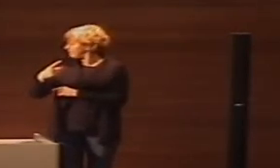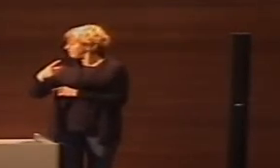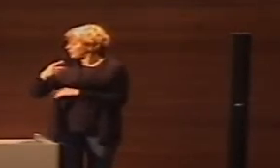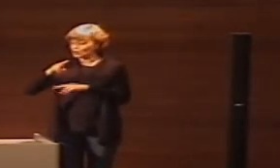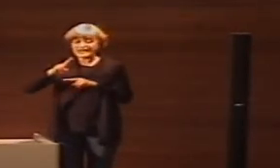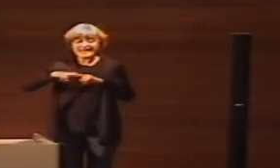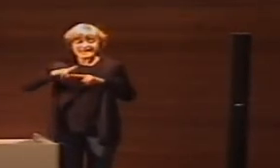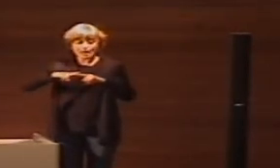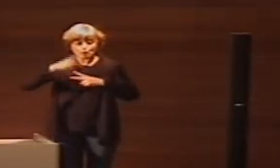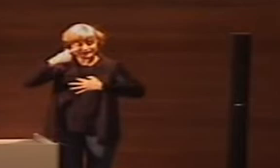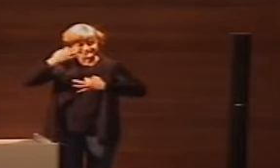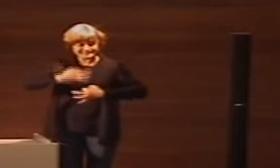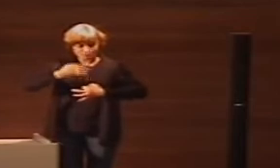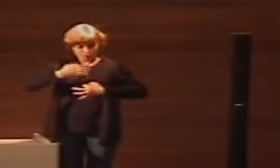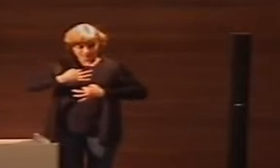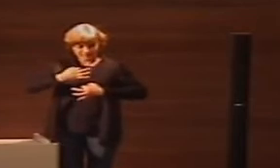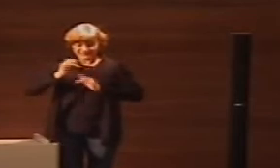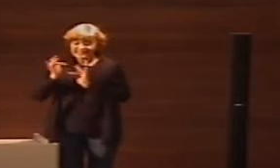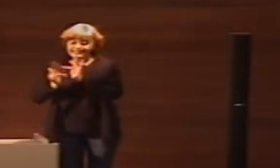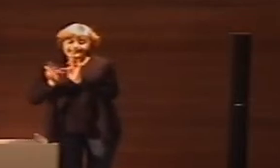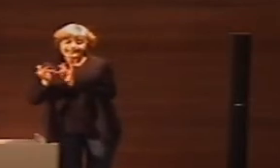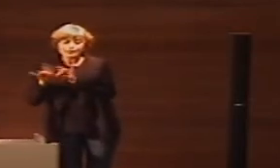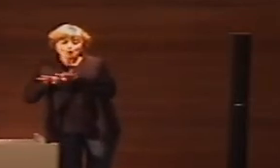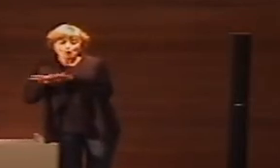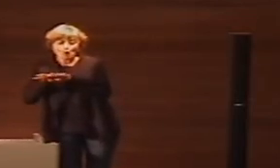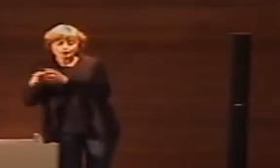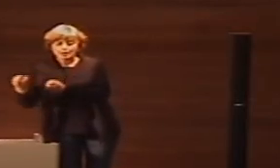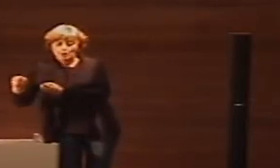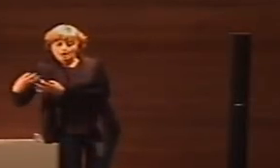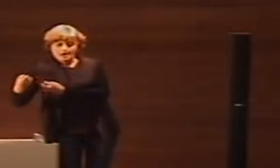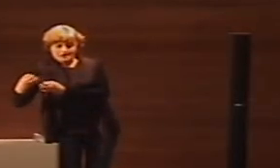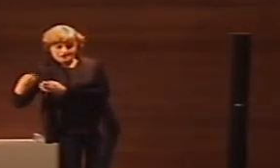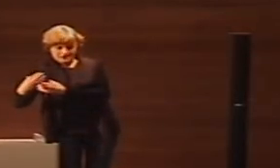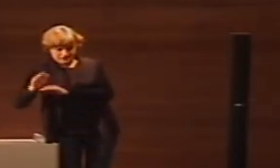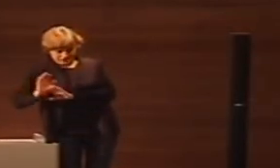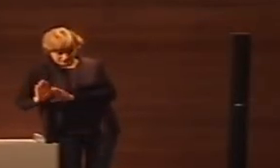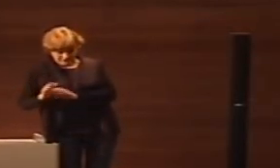que algunas fuentes me han comentado, pero no he podido confirmar.